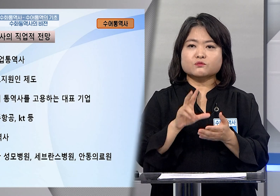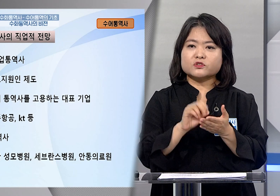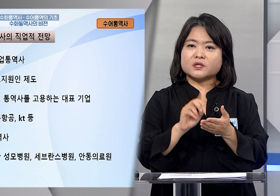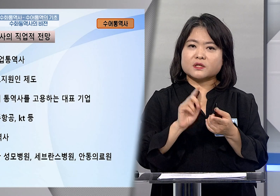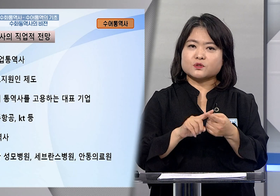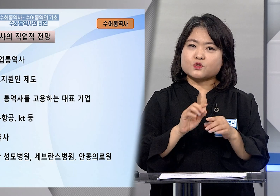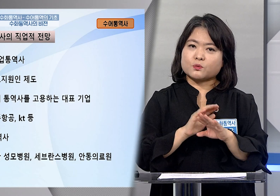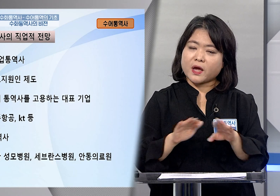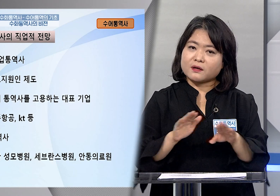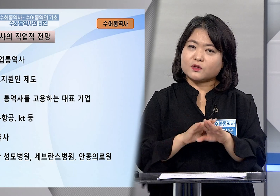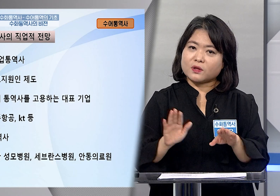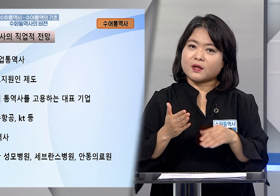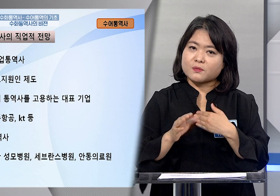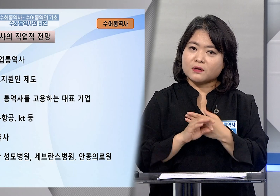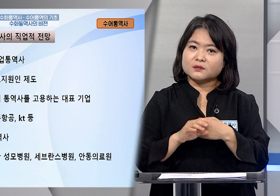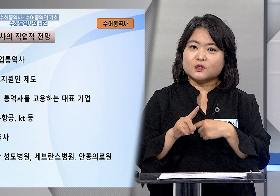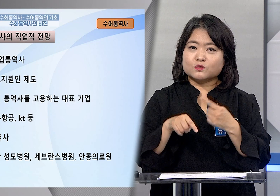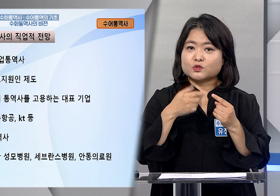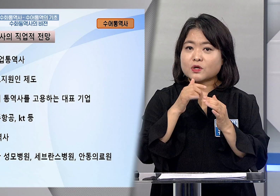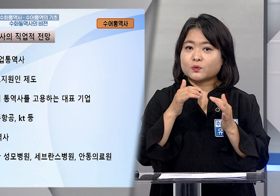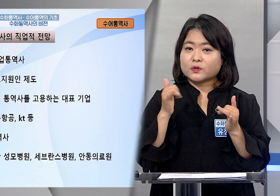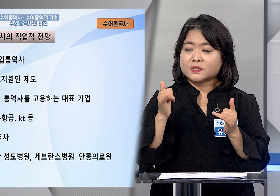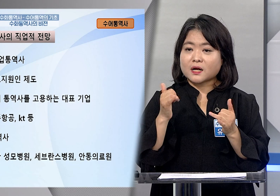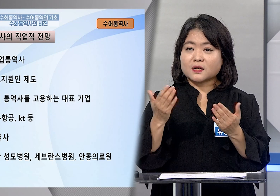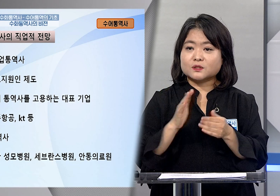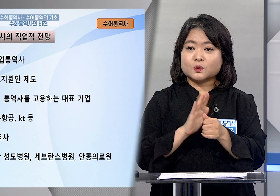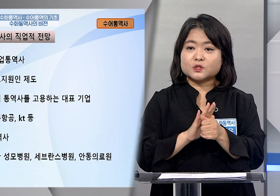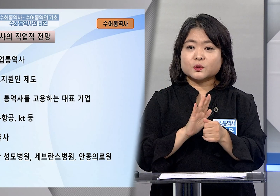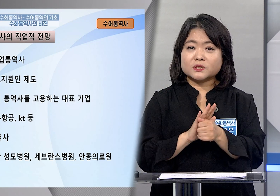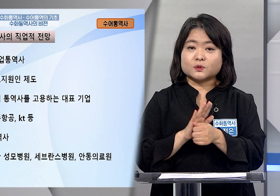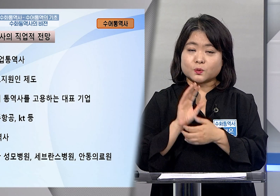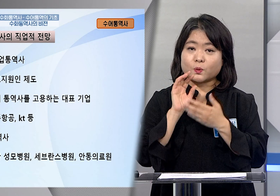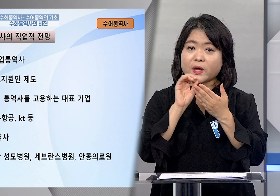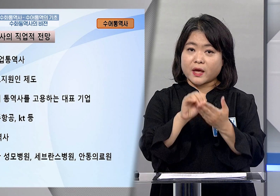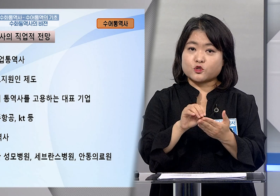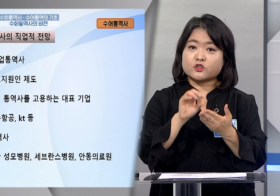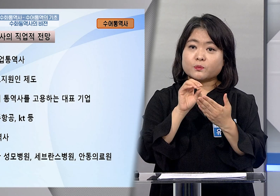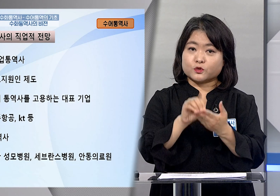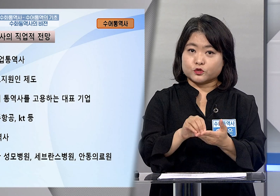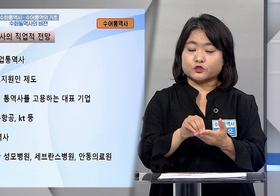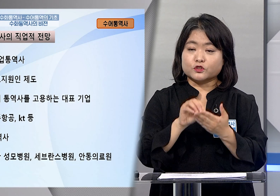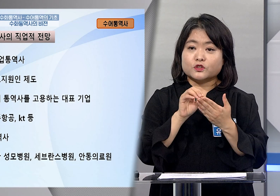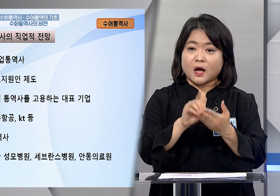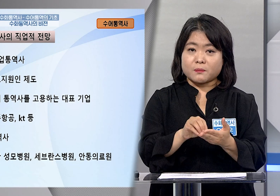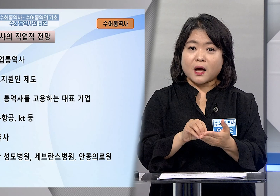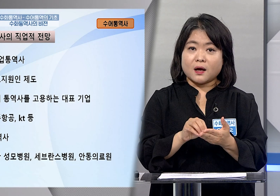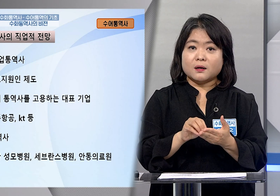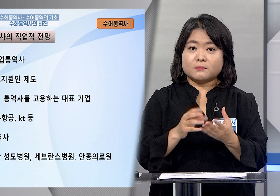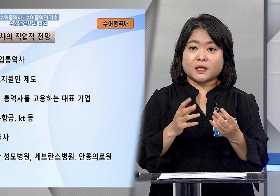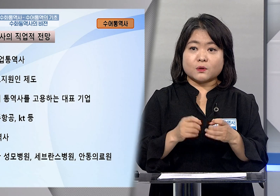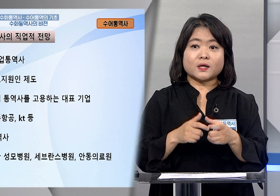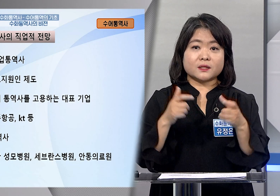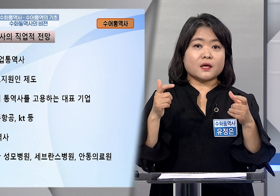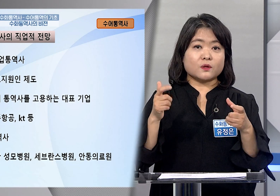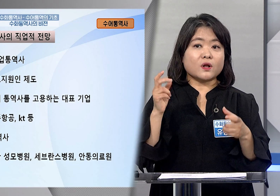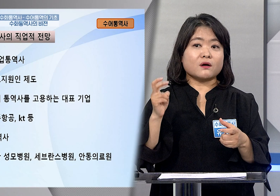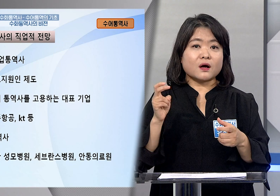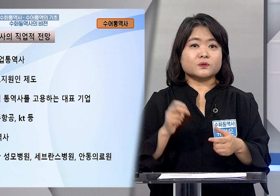문제에 대해서는 좀 해결이 된다면 우리 수화통역사가 근로지원인으로의 취업도 아마 많이 확대될 거라고